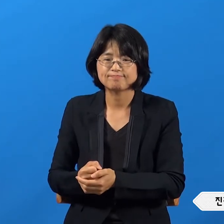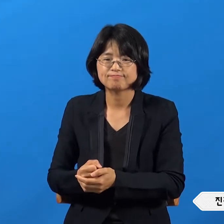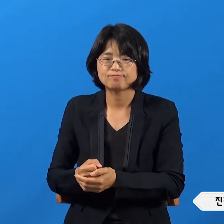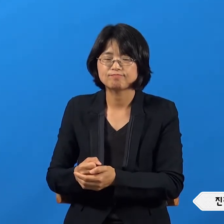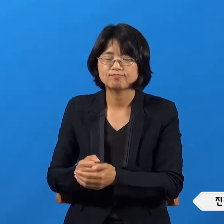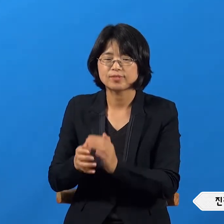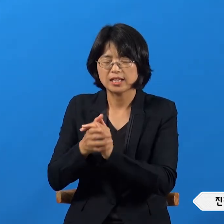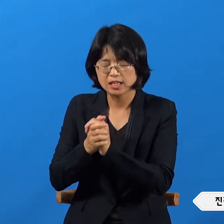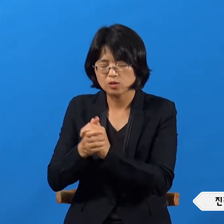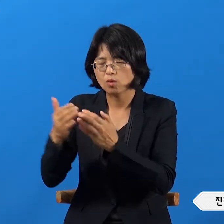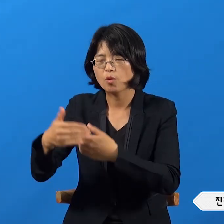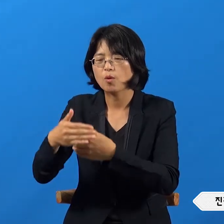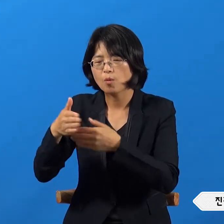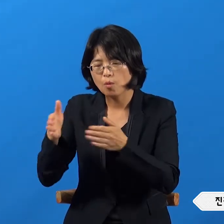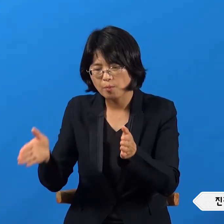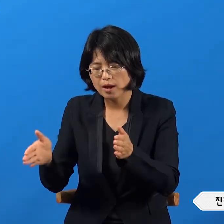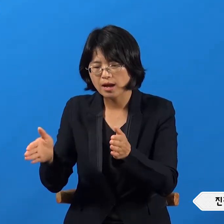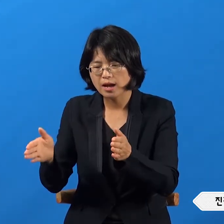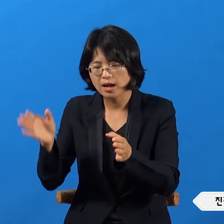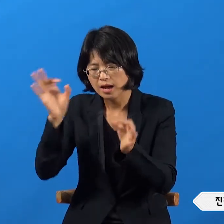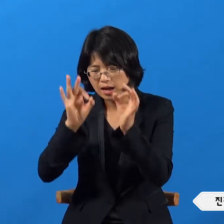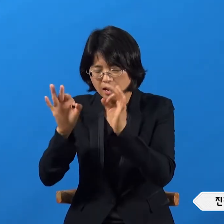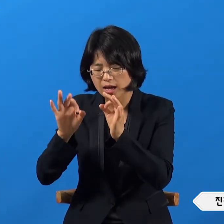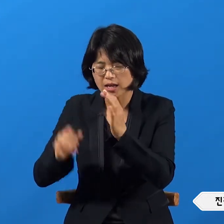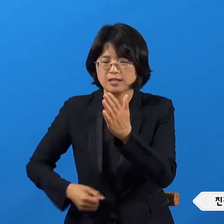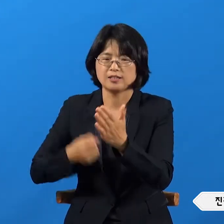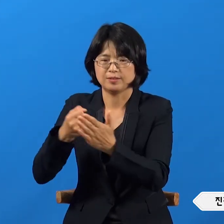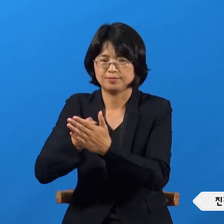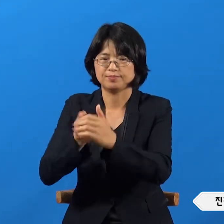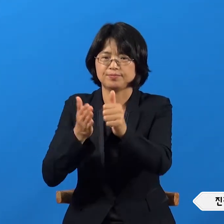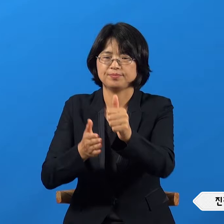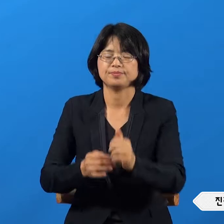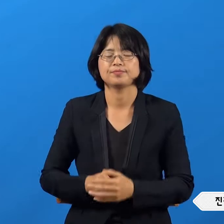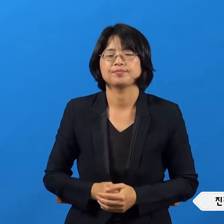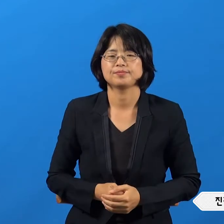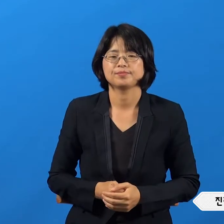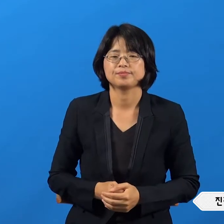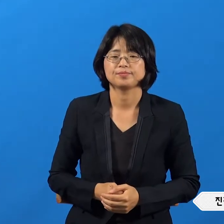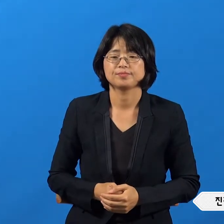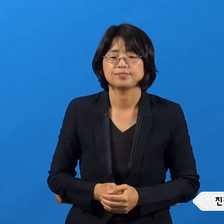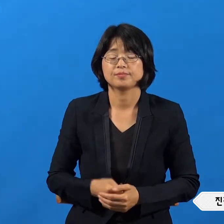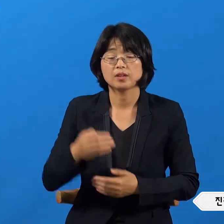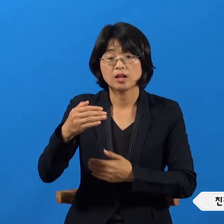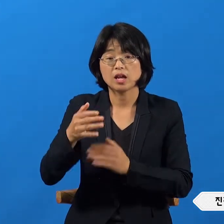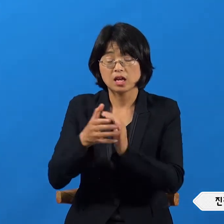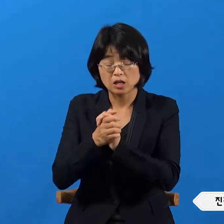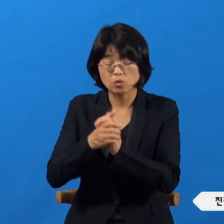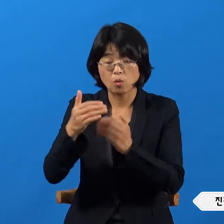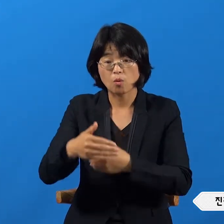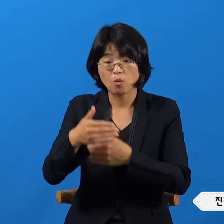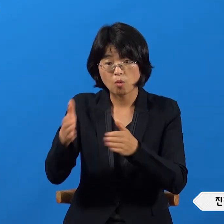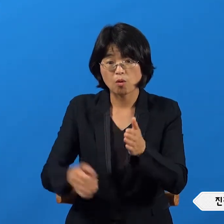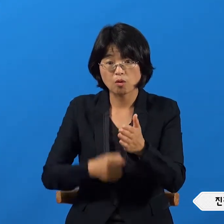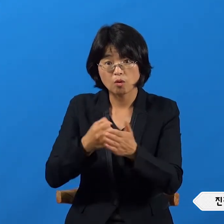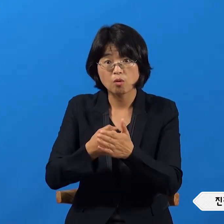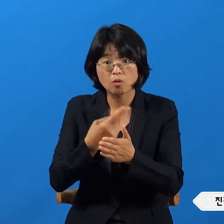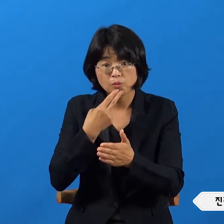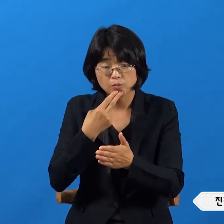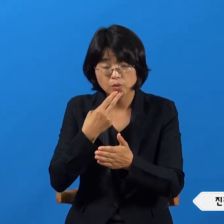정하십시오. 기도의 골방이 정해지지 않으면 우리는 남은 시간만 사용할 때가 있지